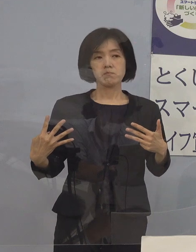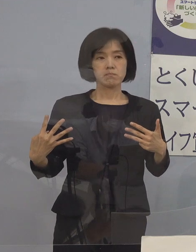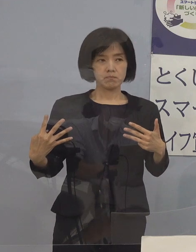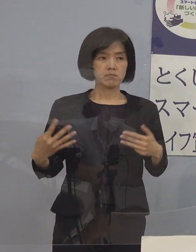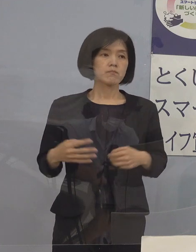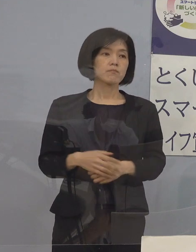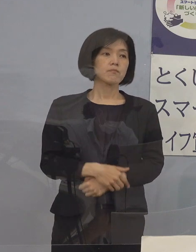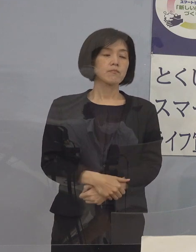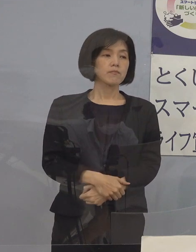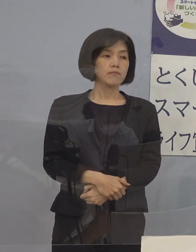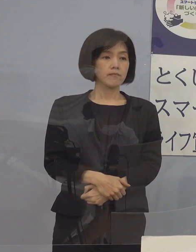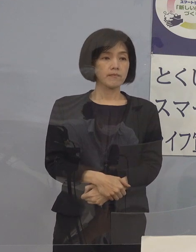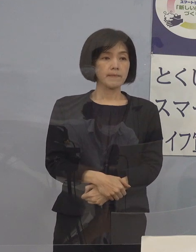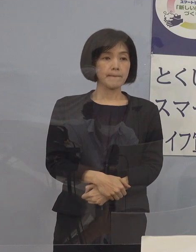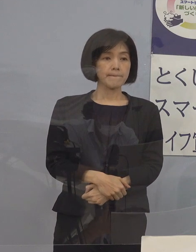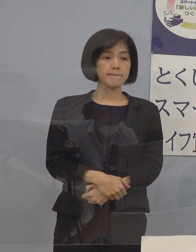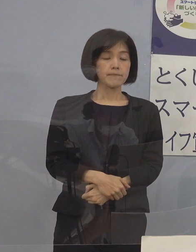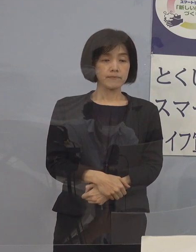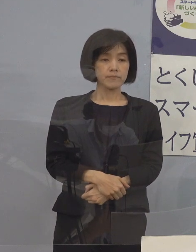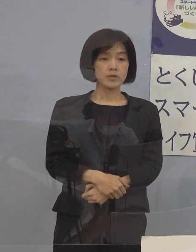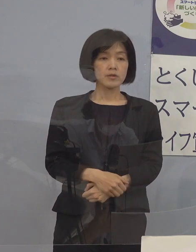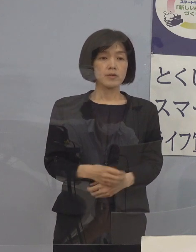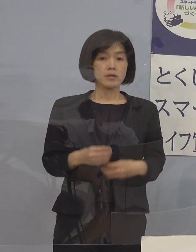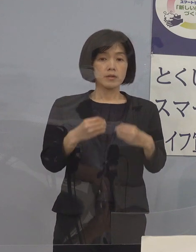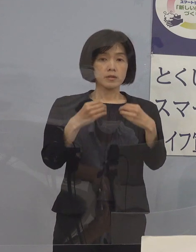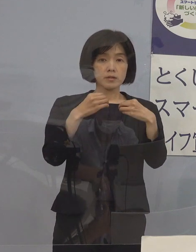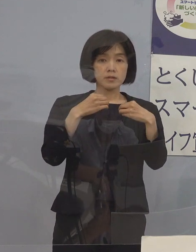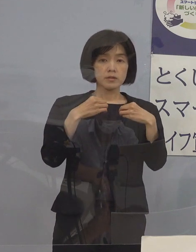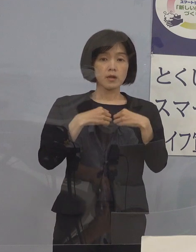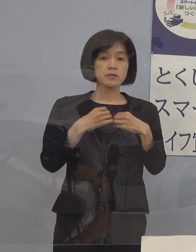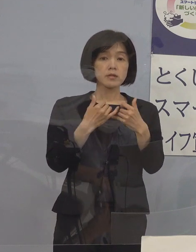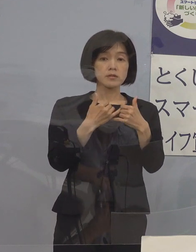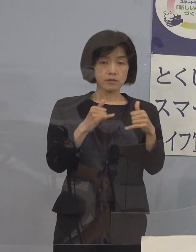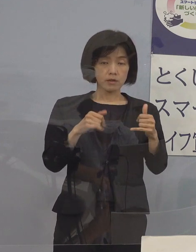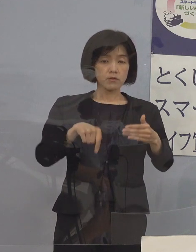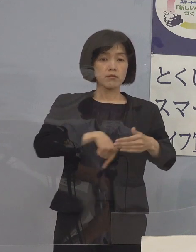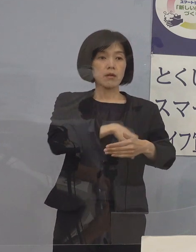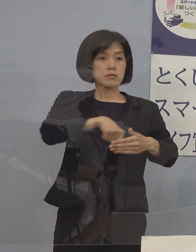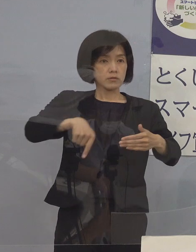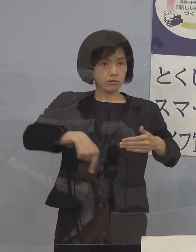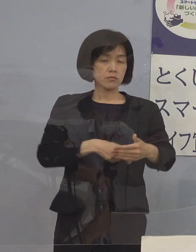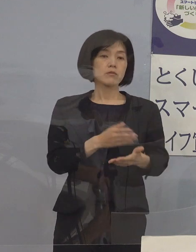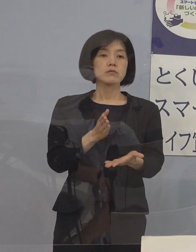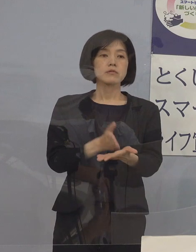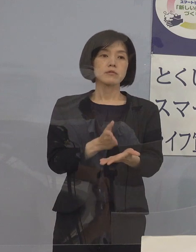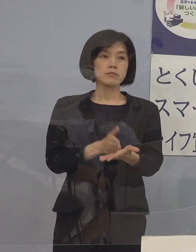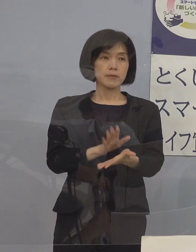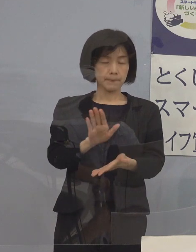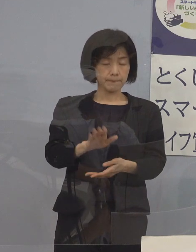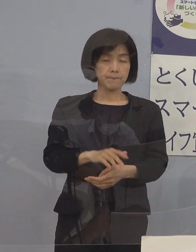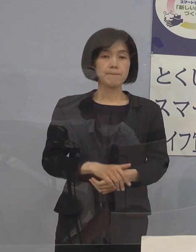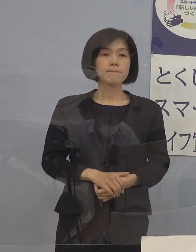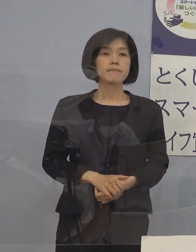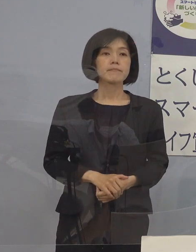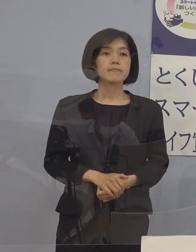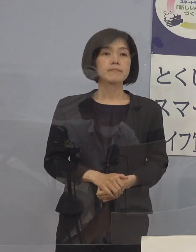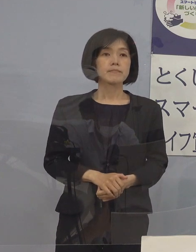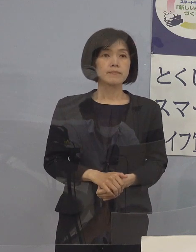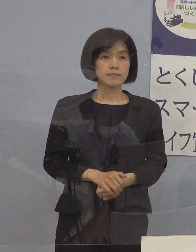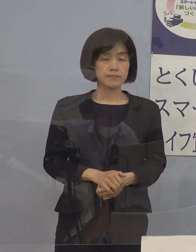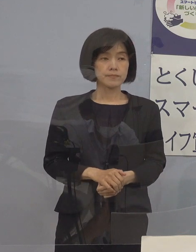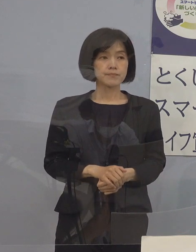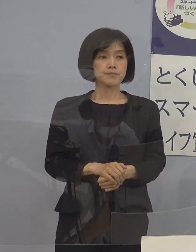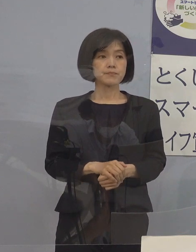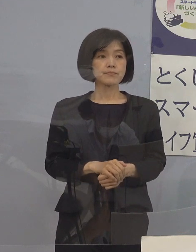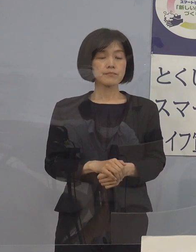であります。それでは感染者の概要について以下説明をさせていただきます。なお公衆